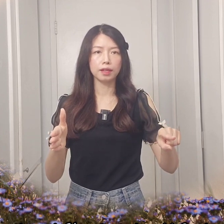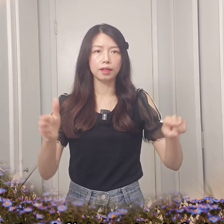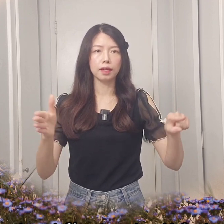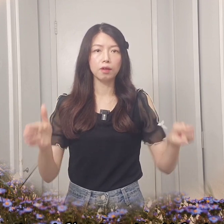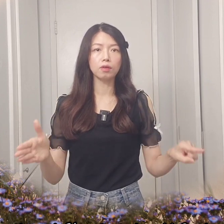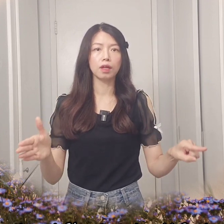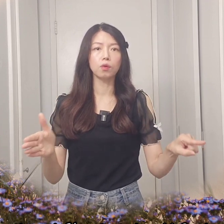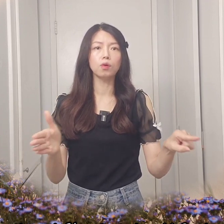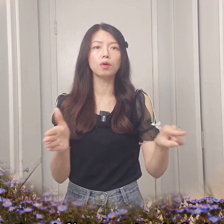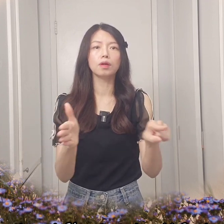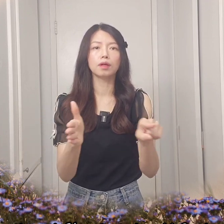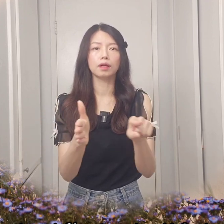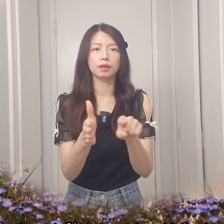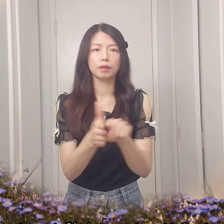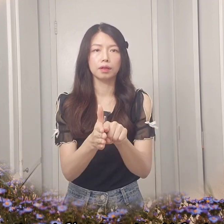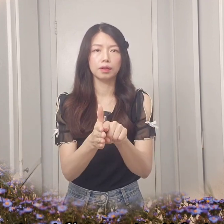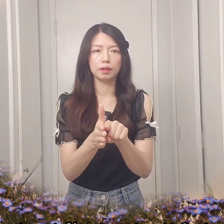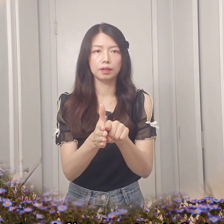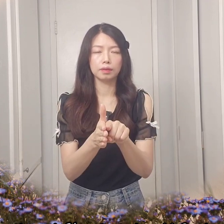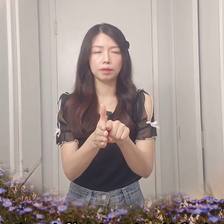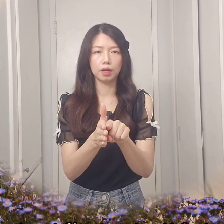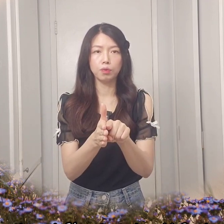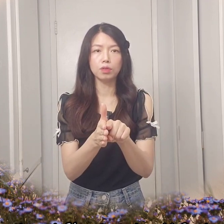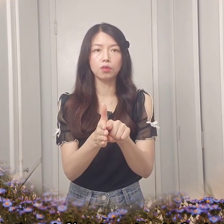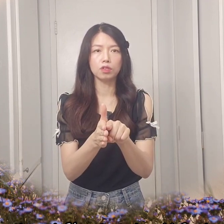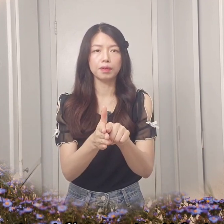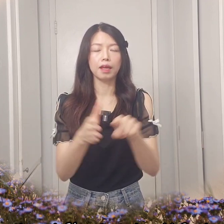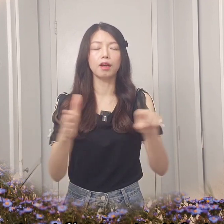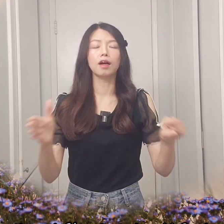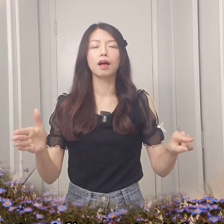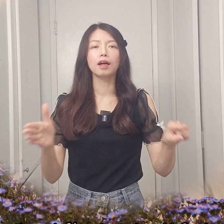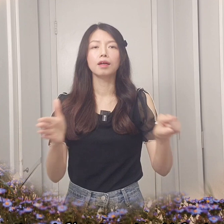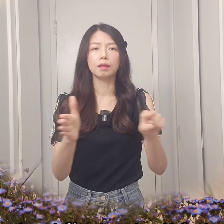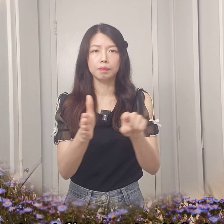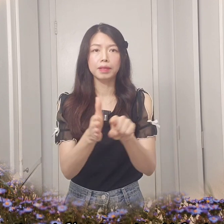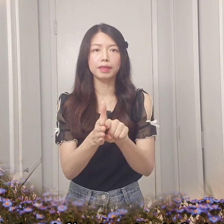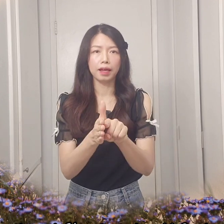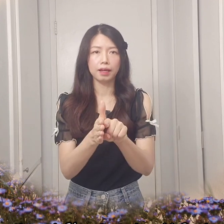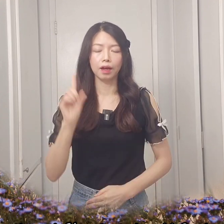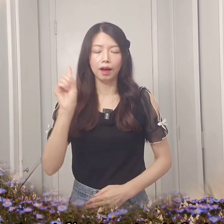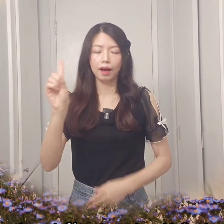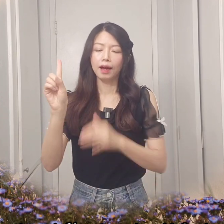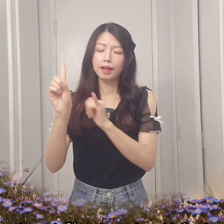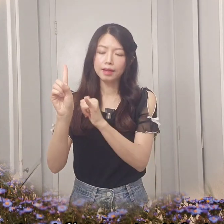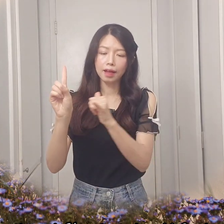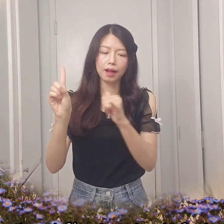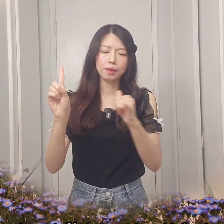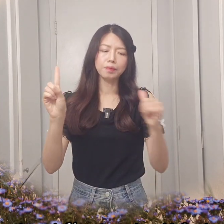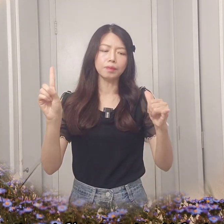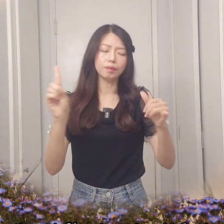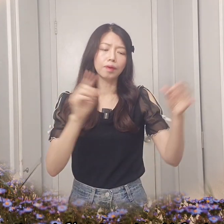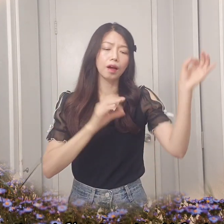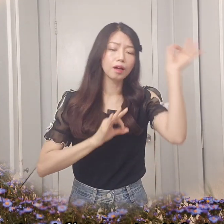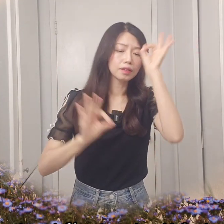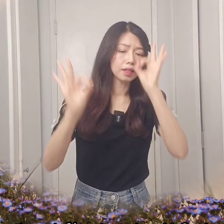보이게 한 이 상태에서 그대로 이렇게 붙여주시면 돼요. 믿다. 한